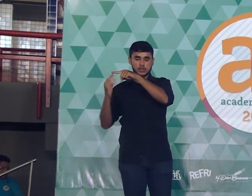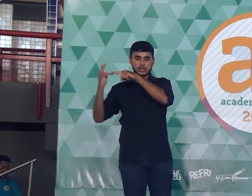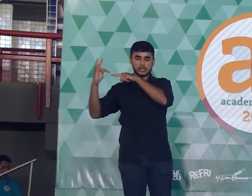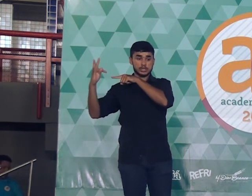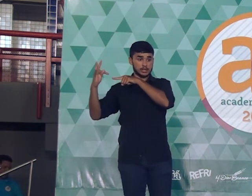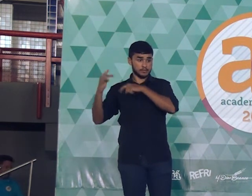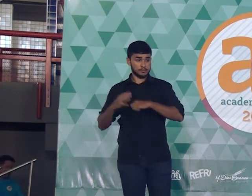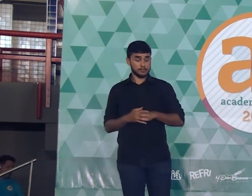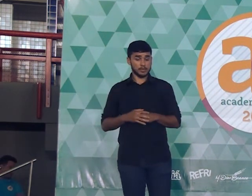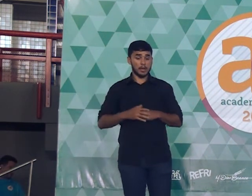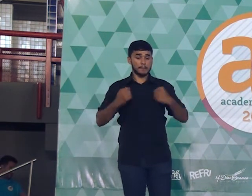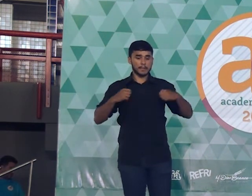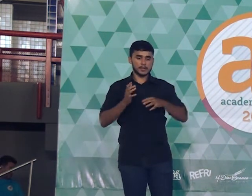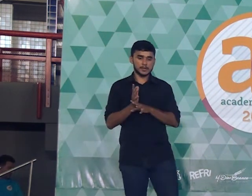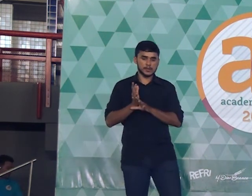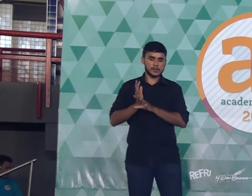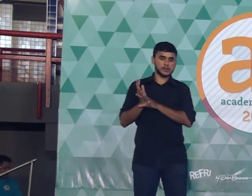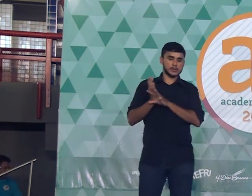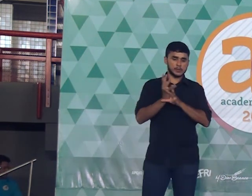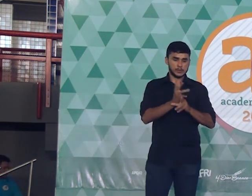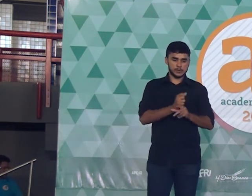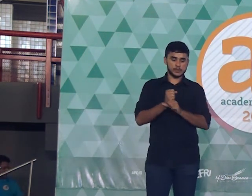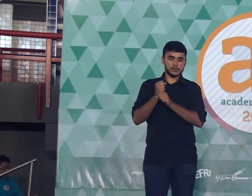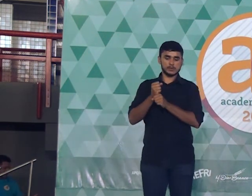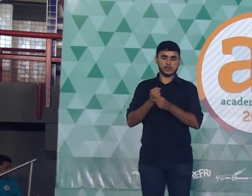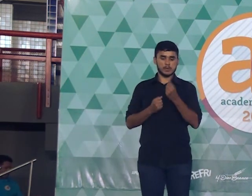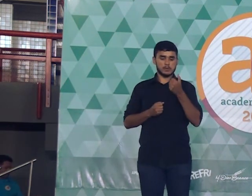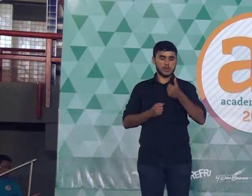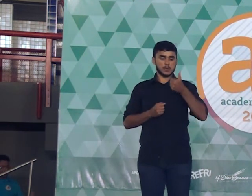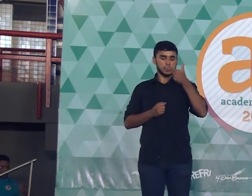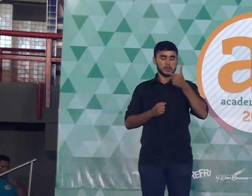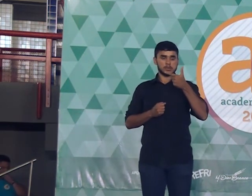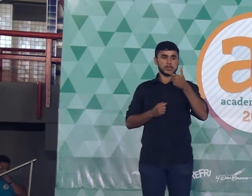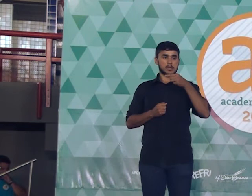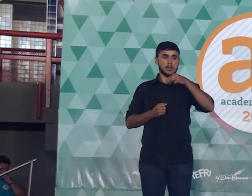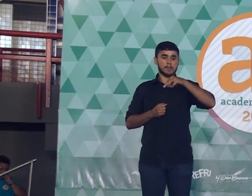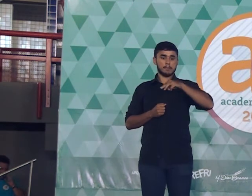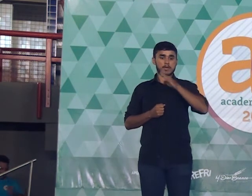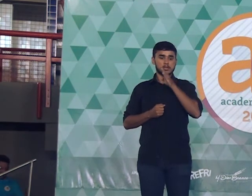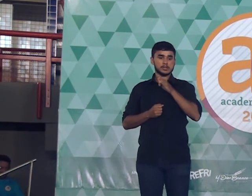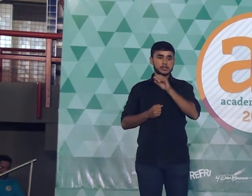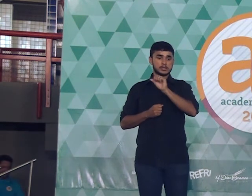metros por segundo. Portanto, resposta correta para a nossa questão, item A.